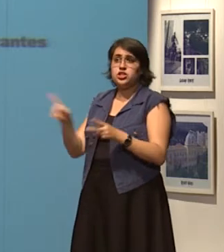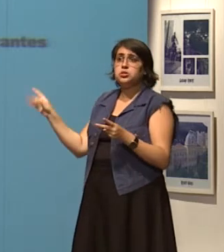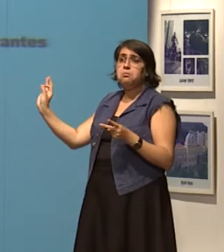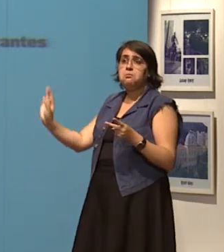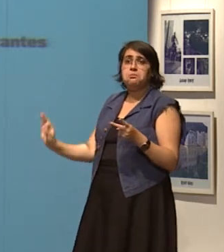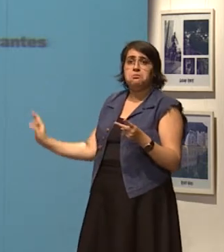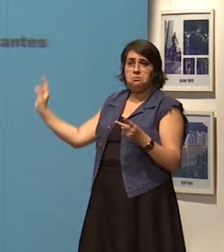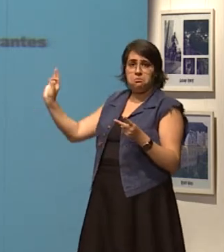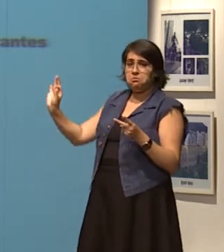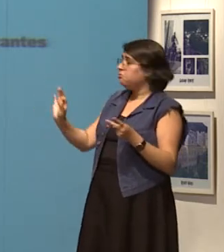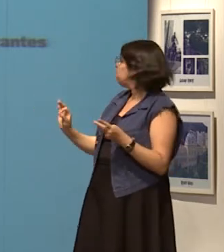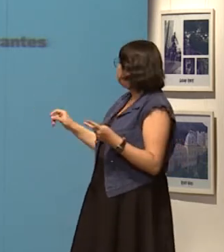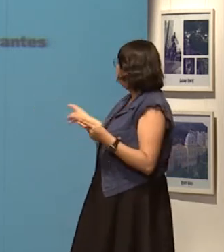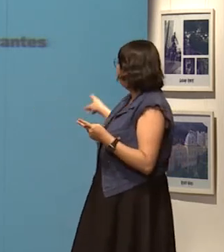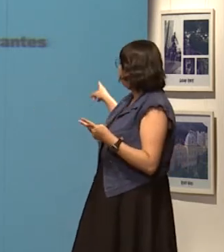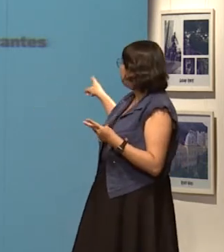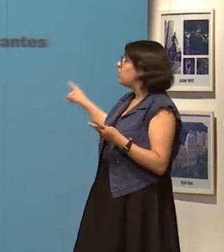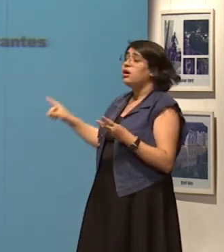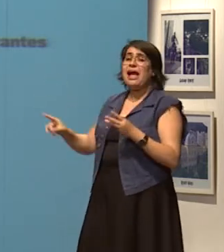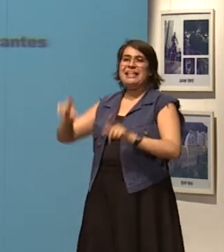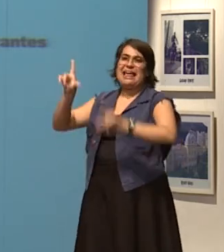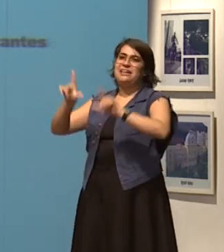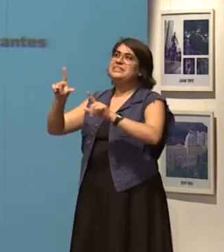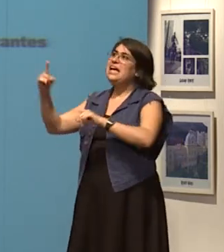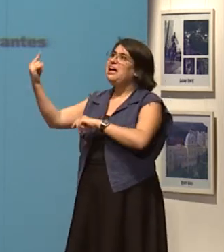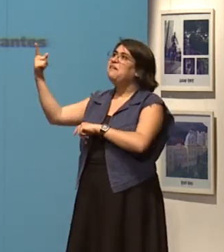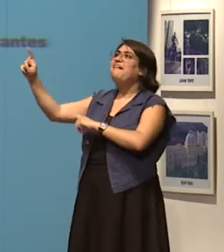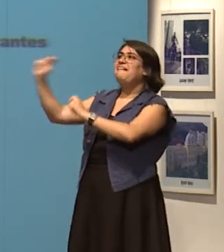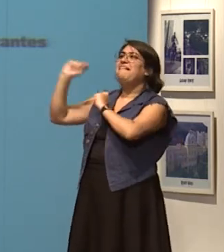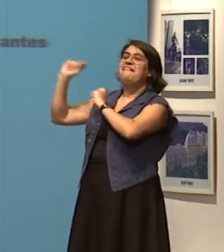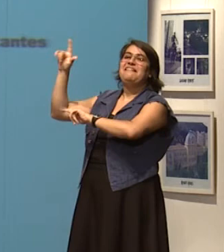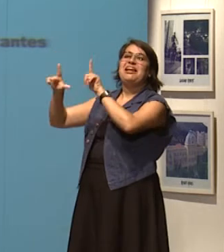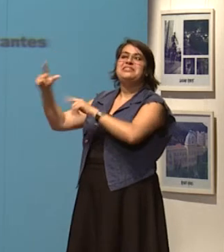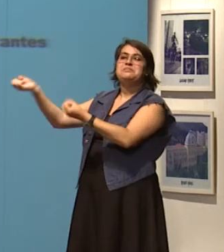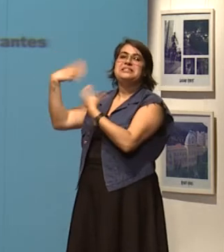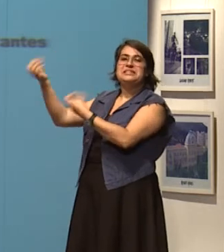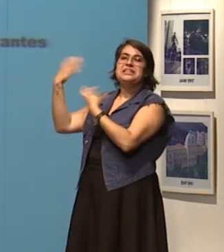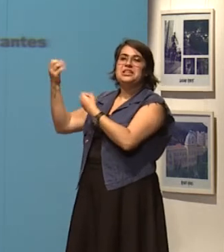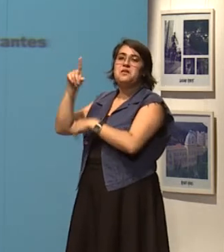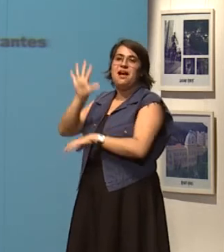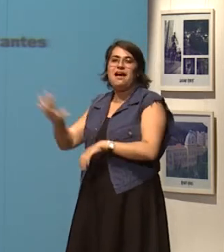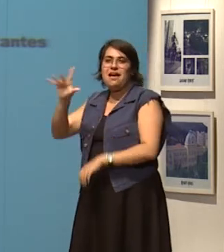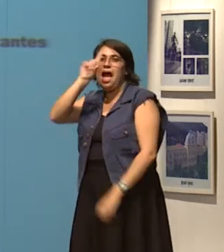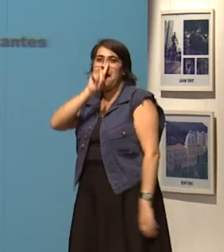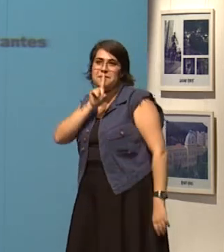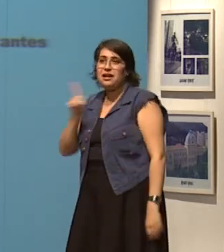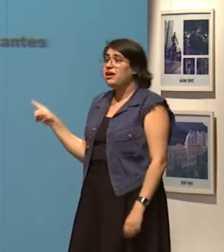foi estuprada, marcada em verde, não é por causa disso. A televisão me estimula a fazer isso,